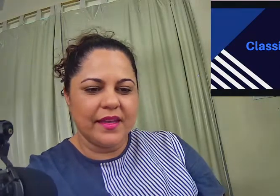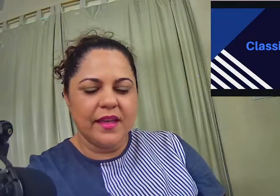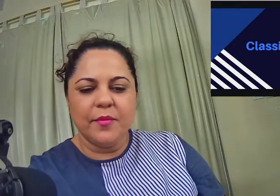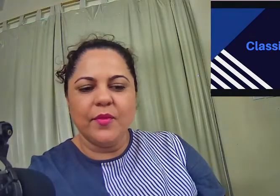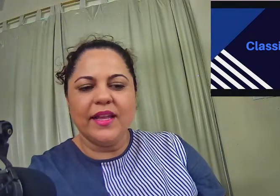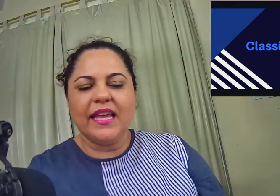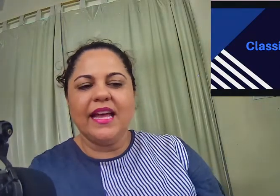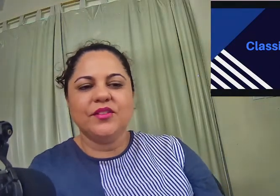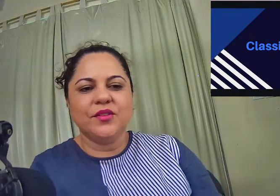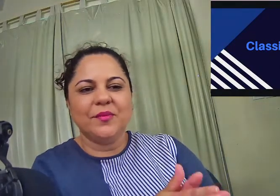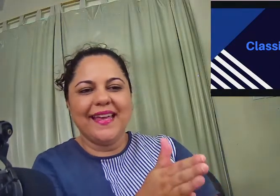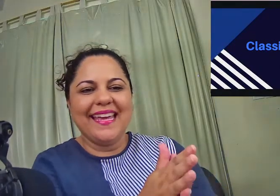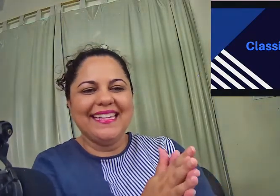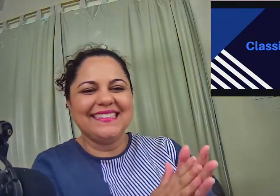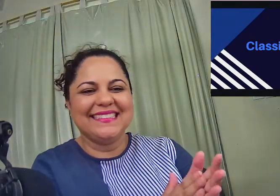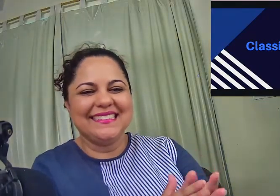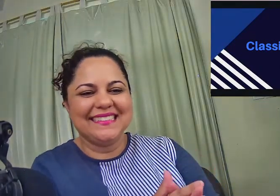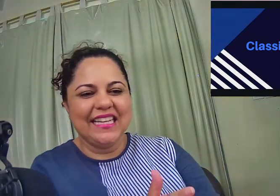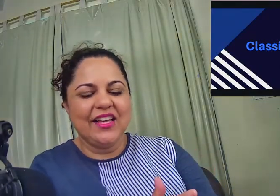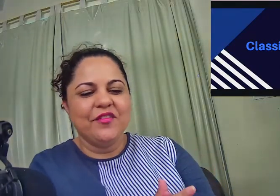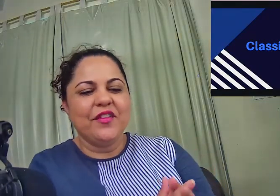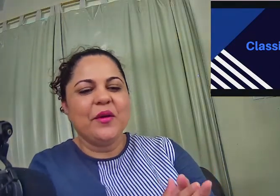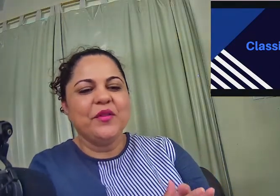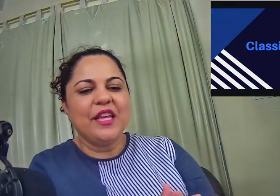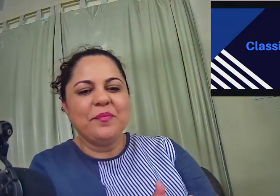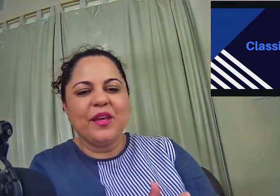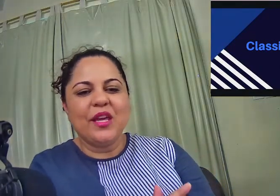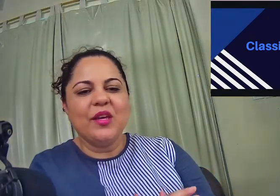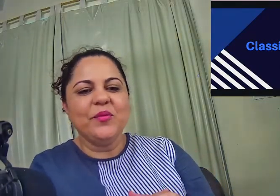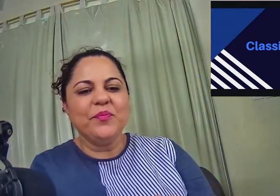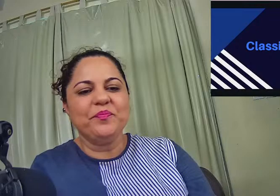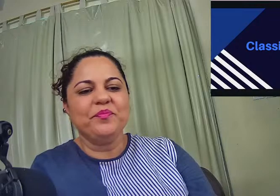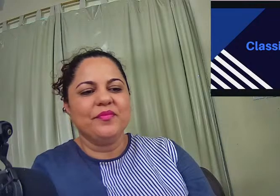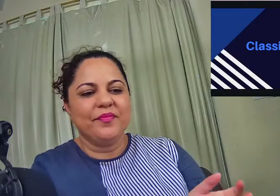Boa tarde, tudo bem? Vou dar um tempinho.